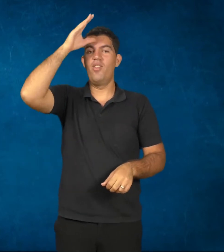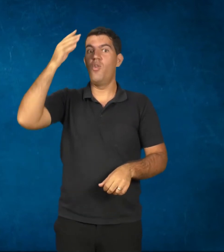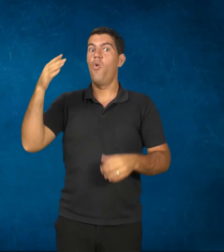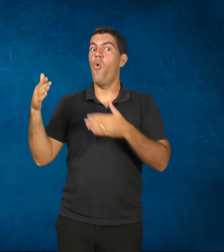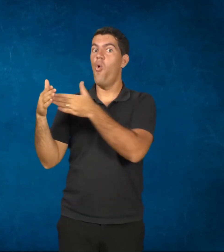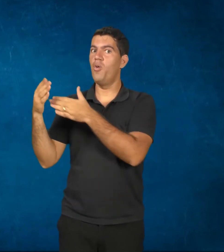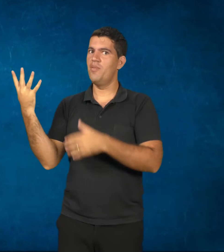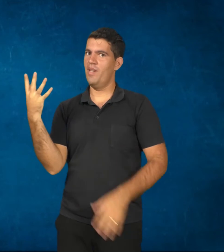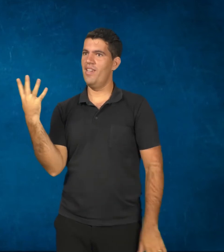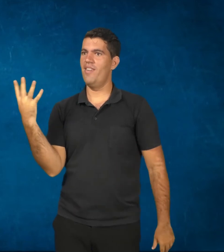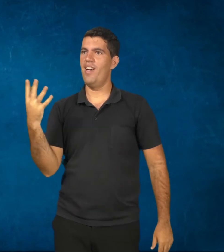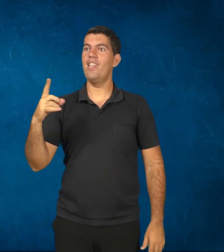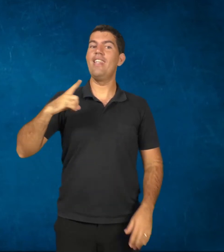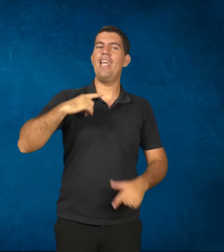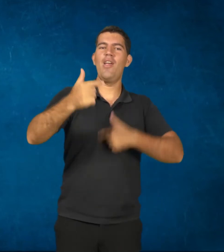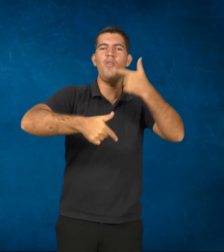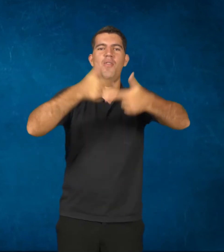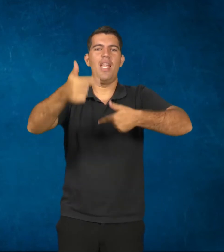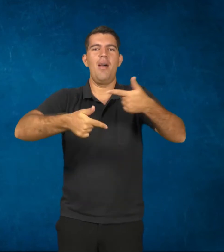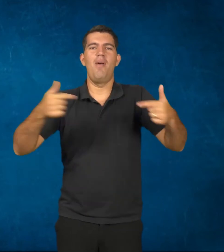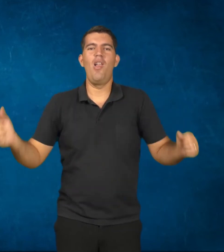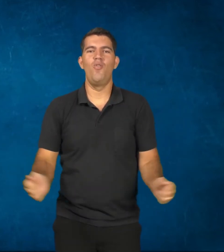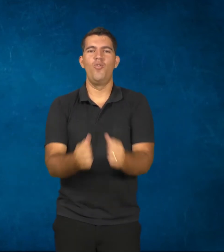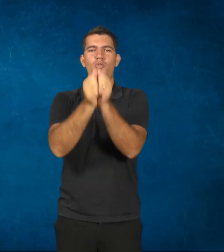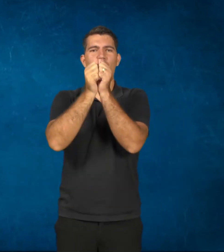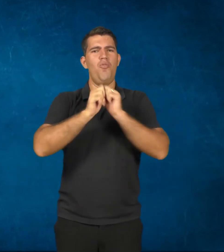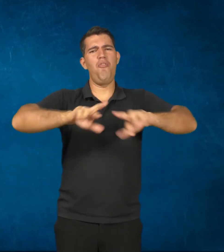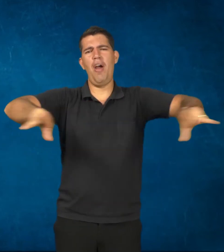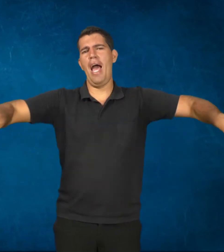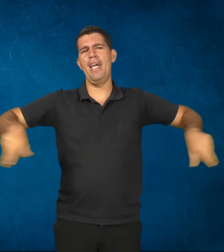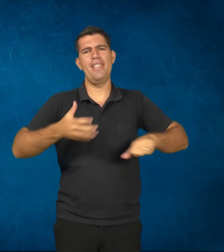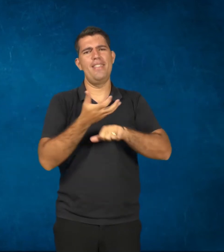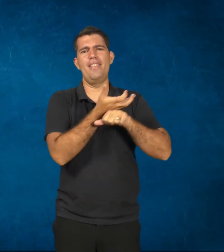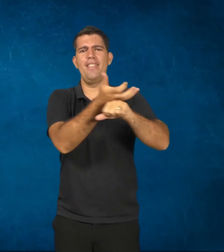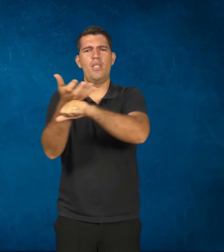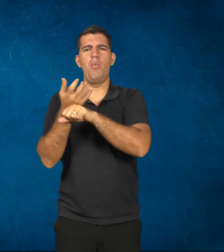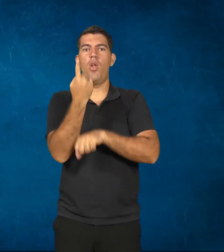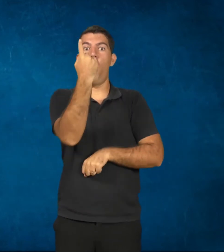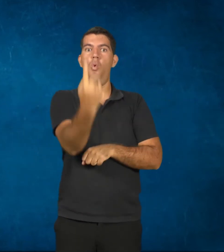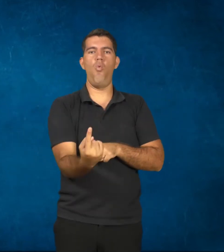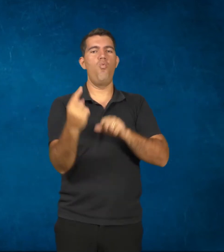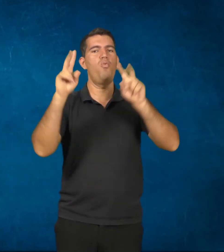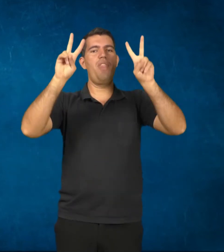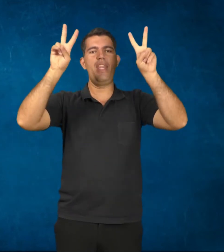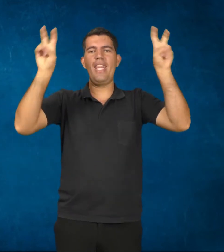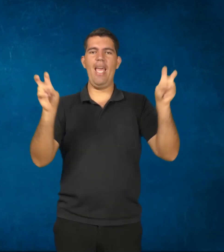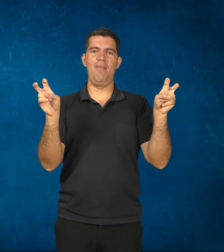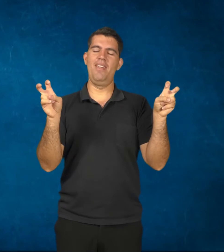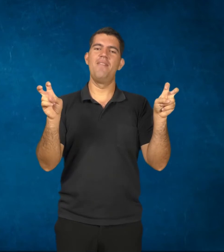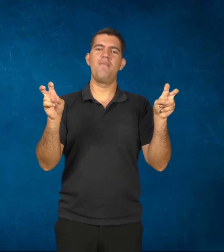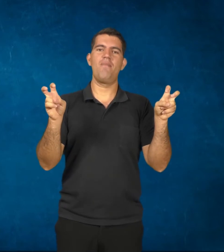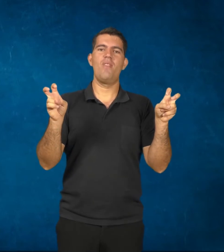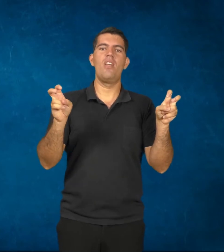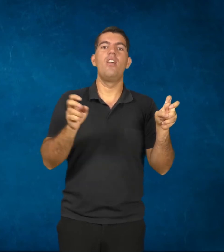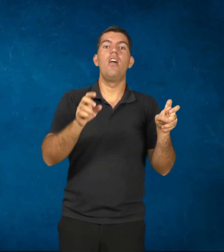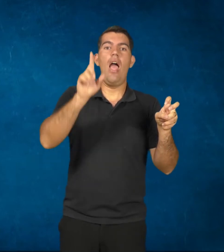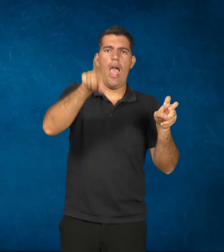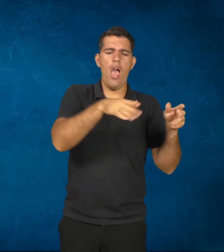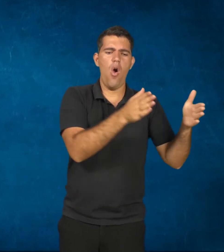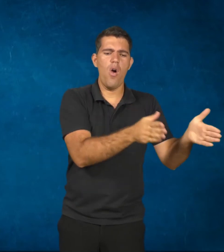transdisciplinaridade existe uma ação simultânea de uma gama de disciplinas em torno de uma temática comum. Organiza os temas de